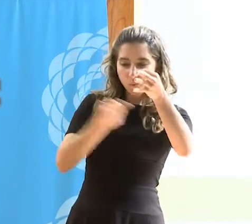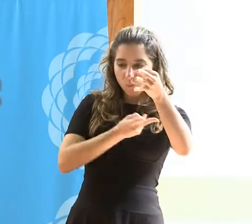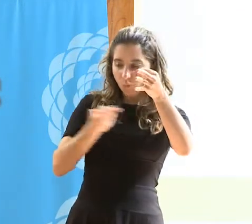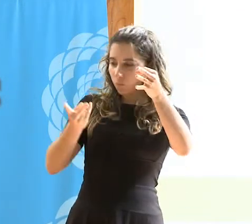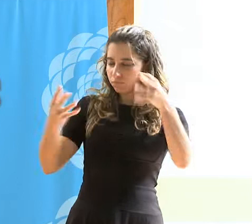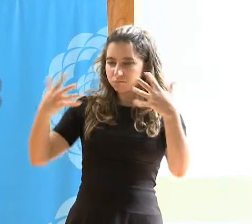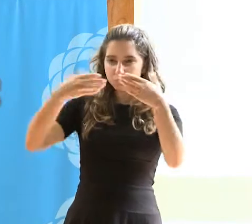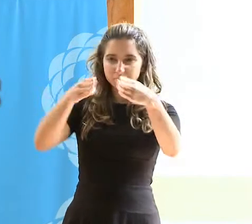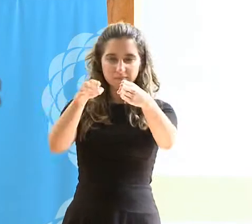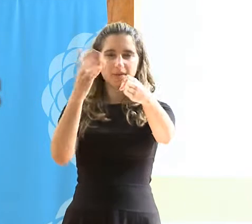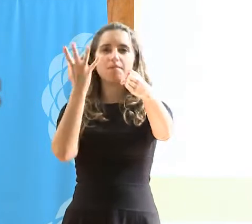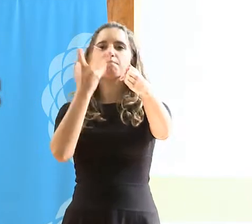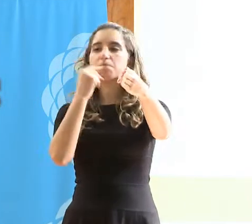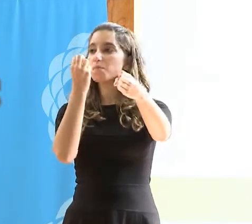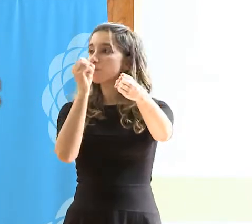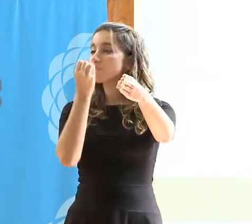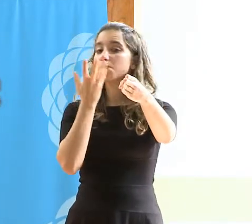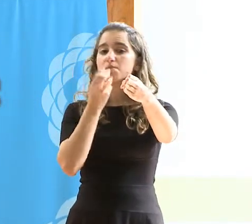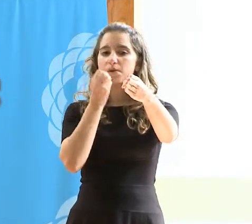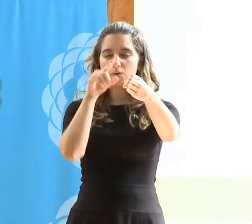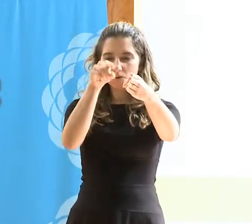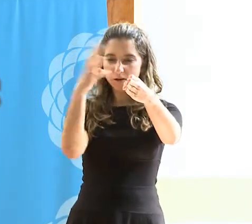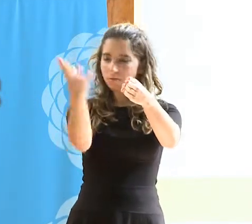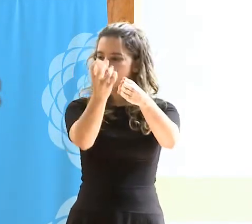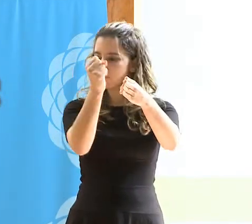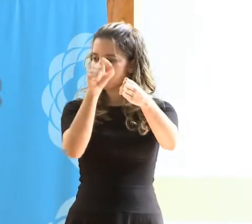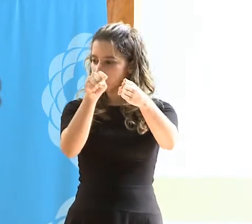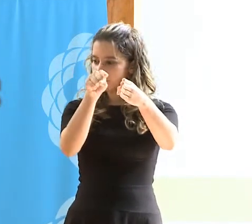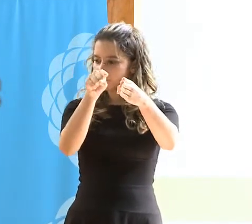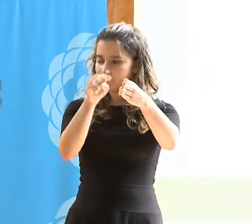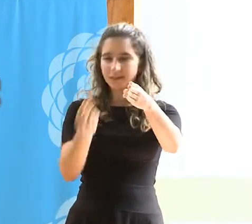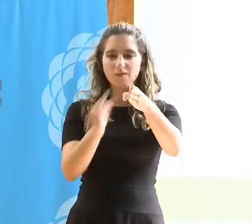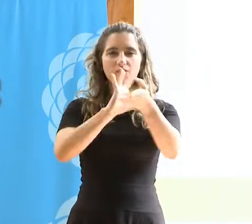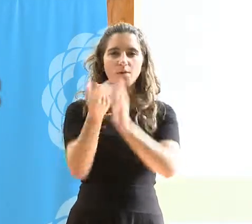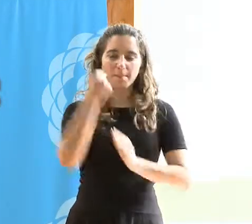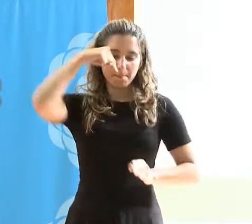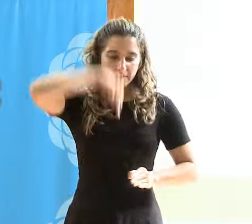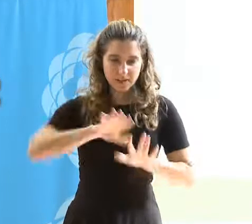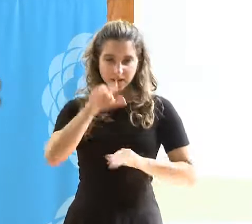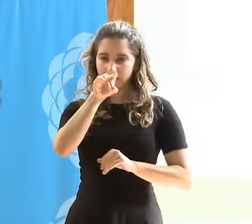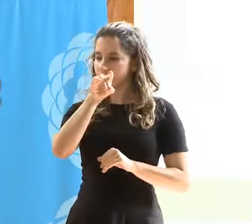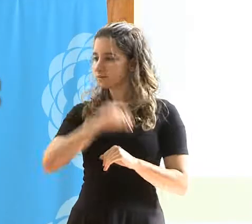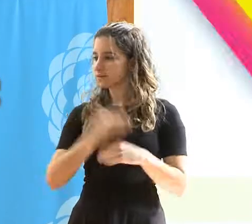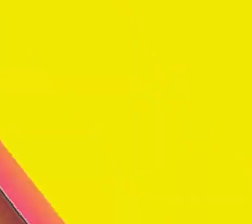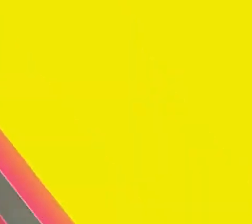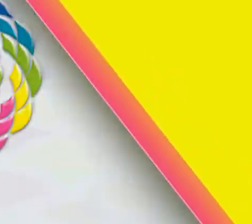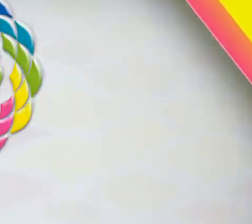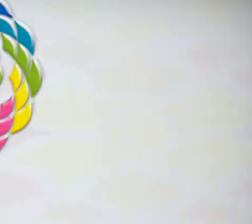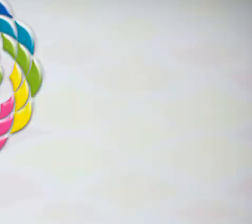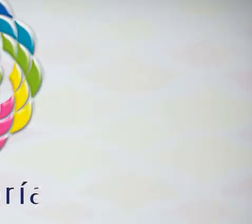deseamos y por el cual militamos sea realmente parte de nuestro presente. Gracias y perdón por haberme...